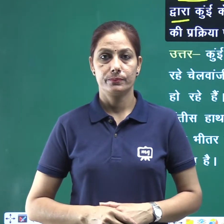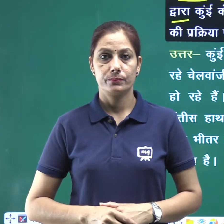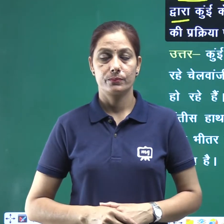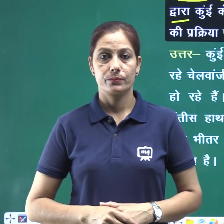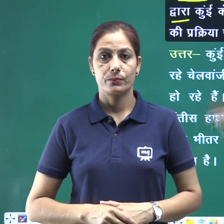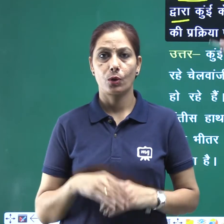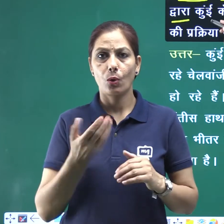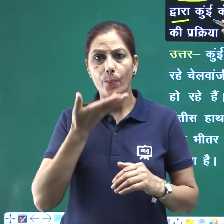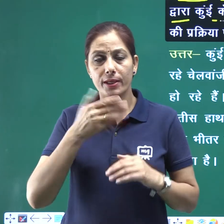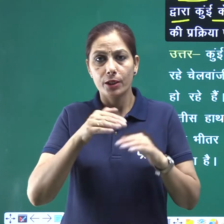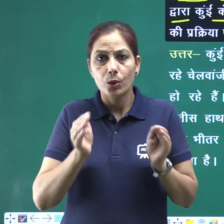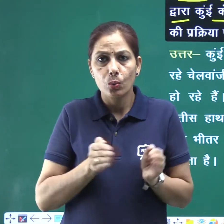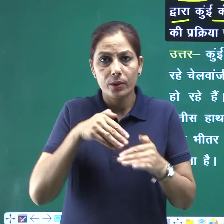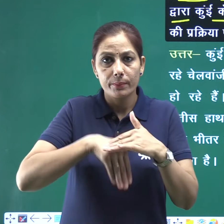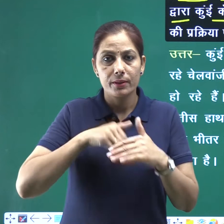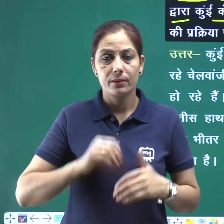कुएं के भीतर